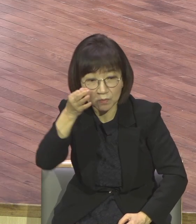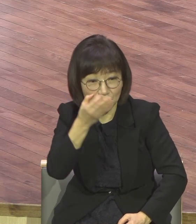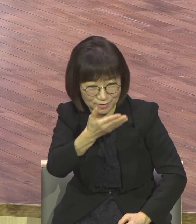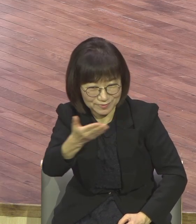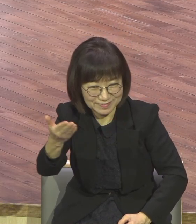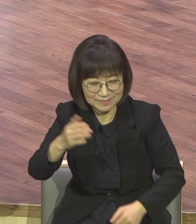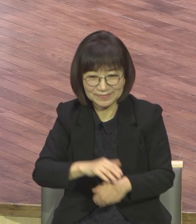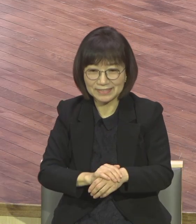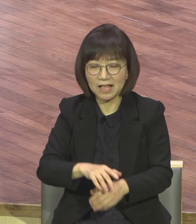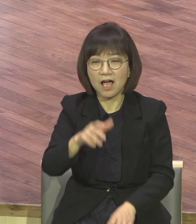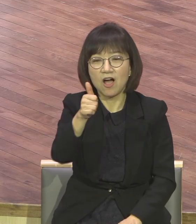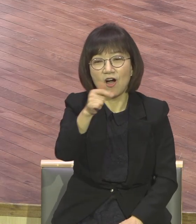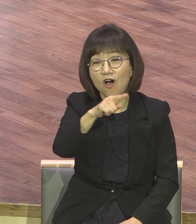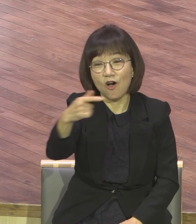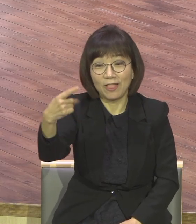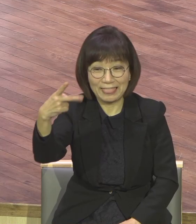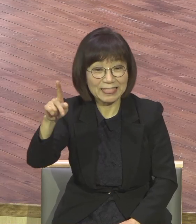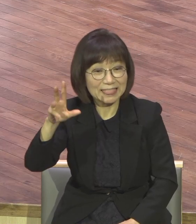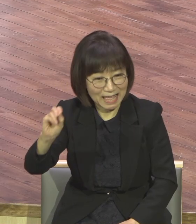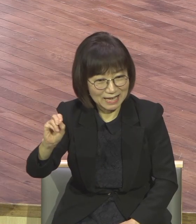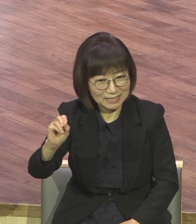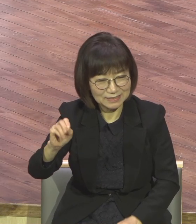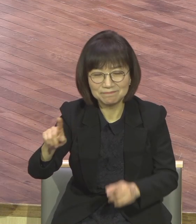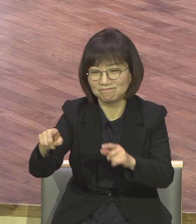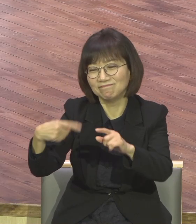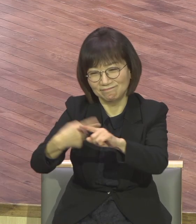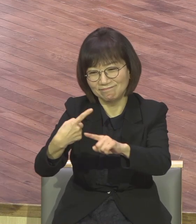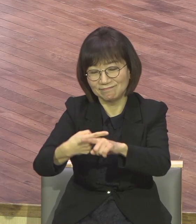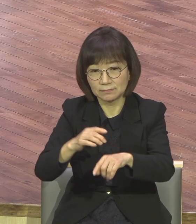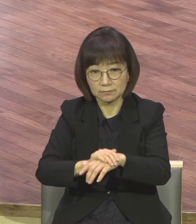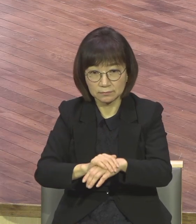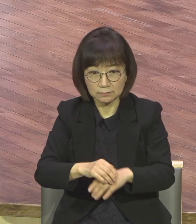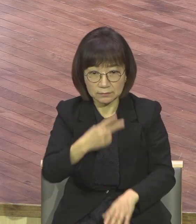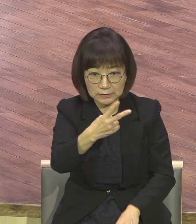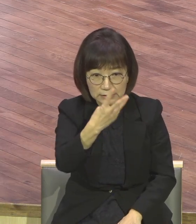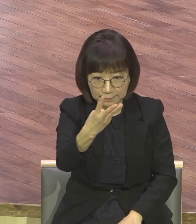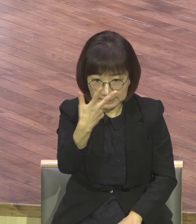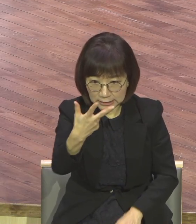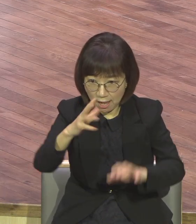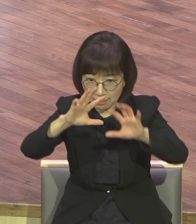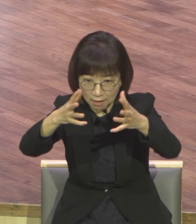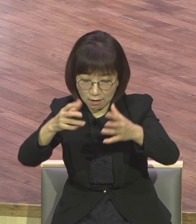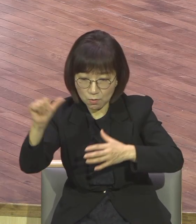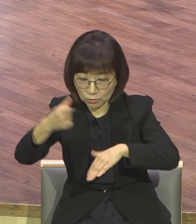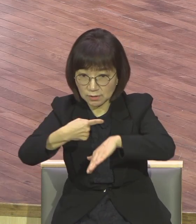본당 헌당도 그렇습니다. 2, 3천 나라 5천 교도 플랫폼으로